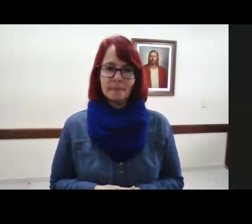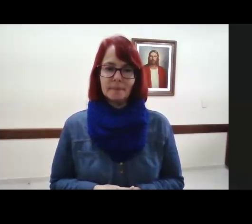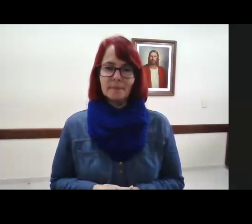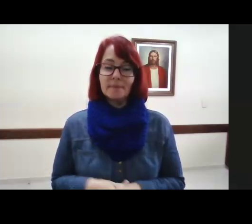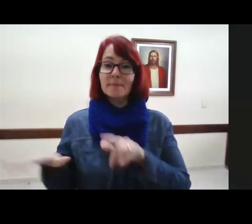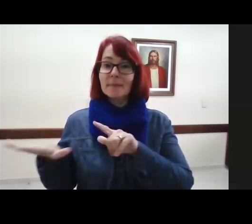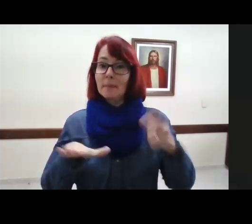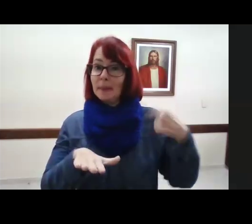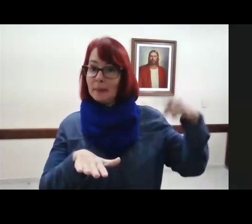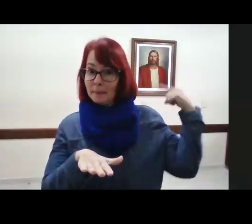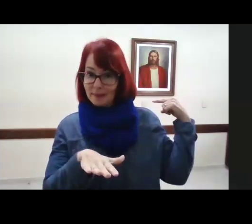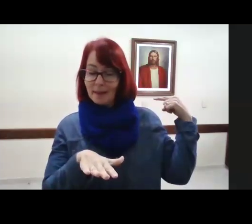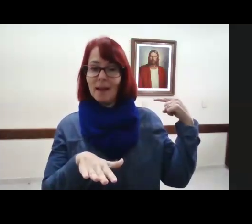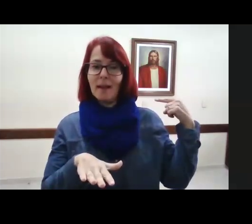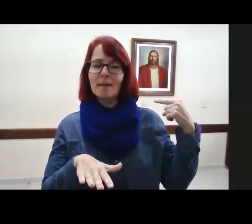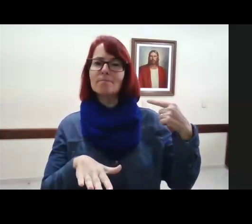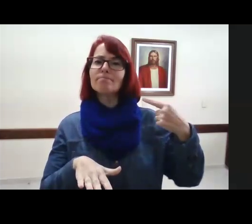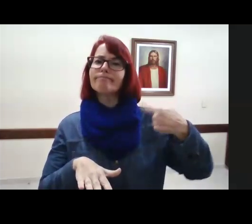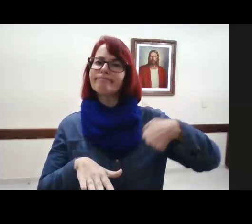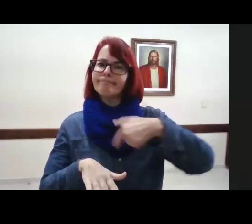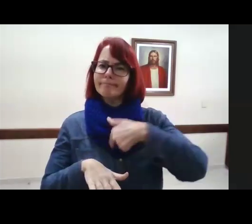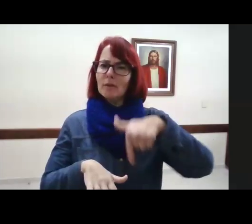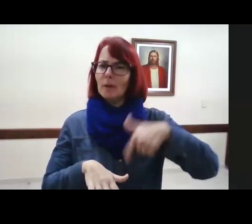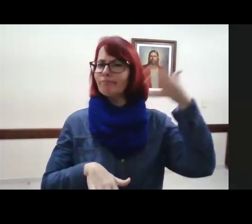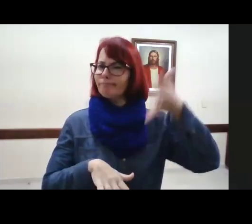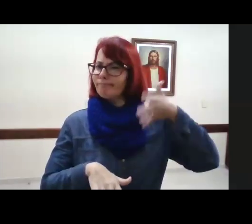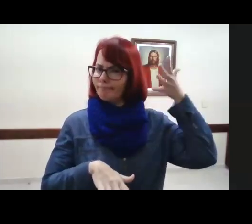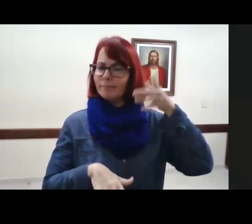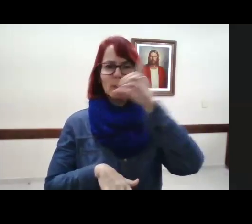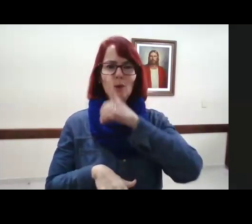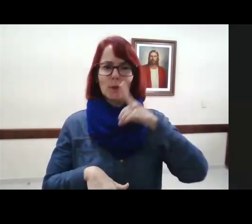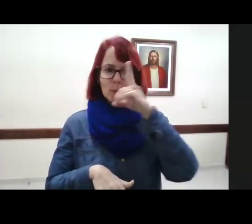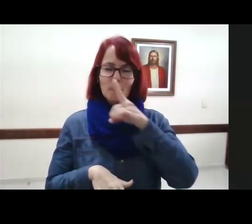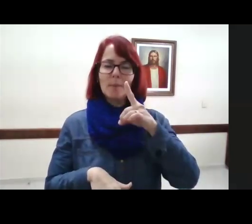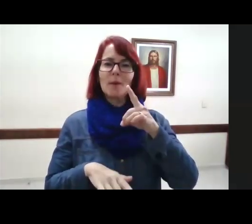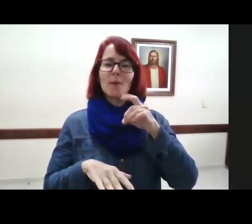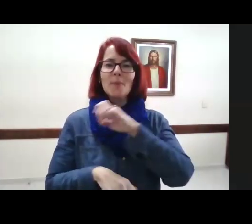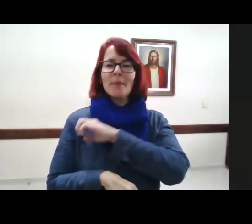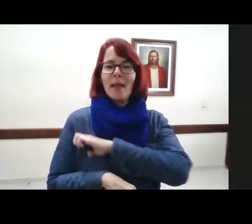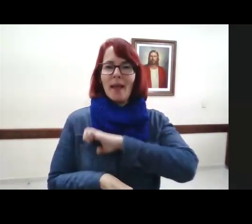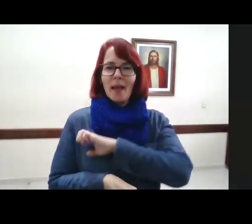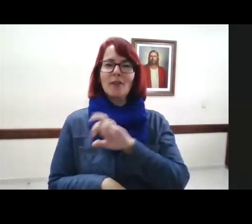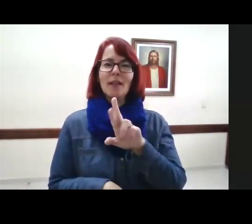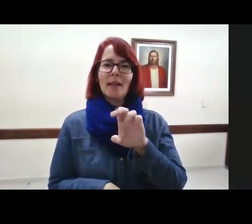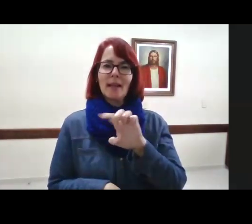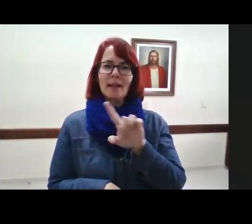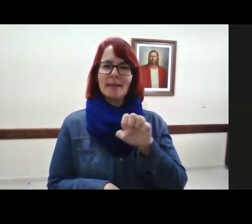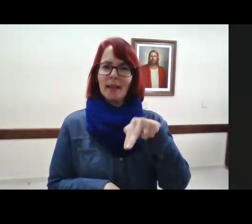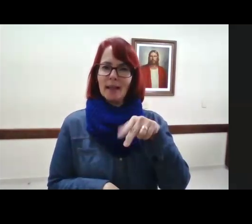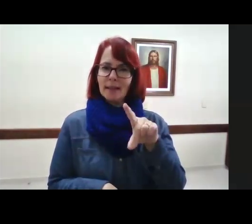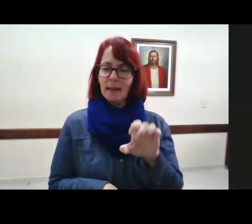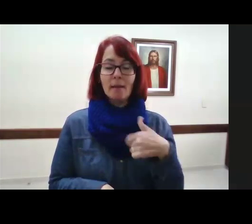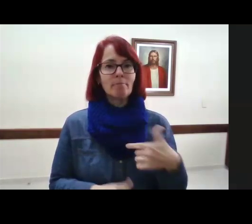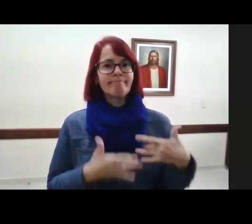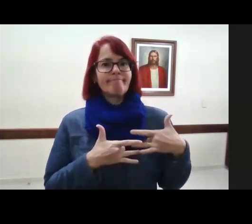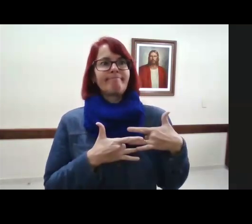Na semana passada, a gente teve um banquete espiritual aqui na Sacramental com o Elder Rezende e a sua esposa. E eu fiquei tão